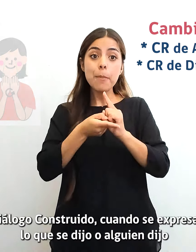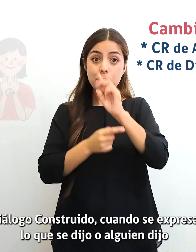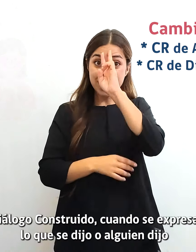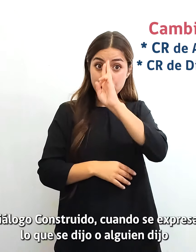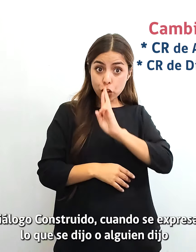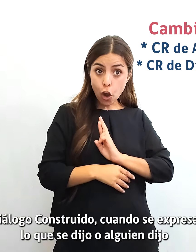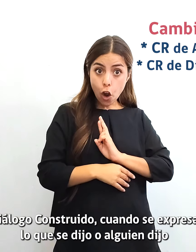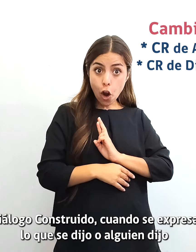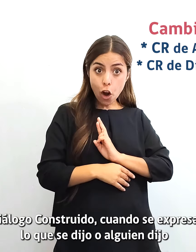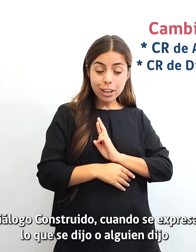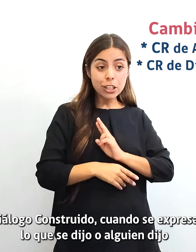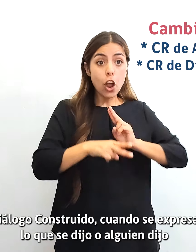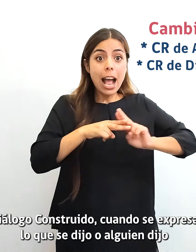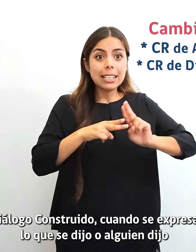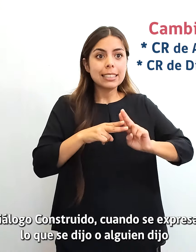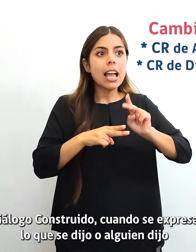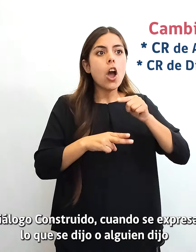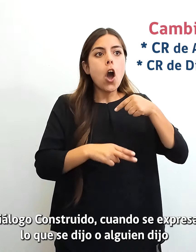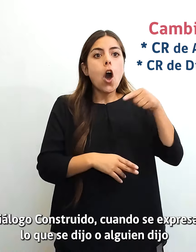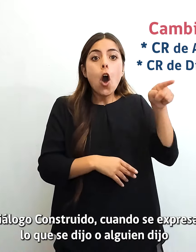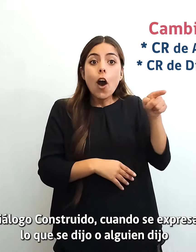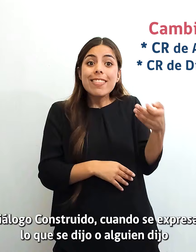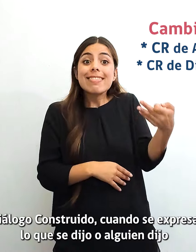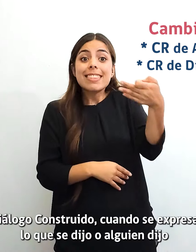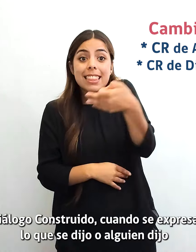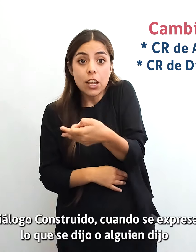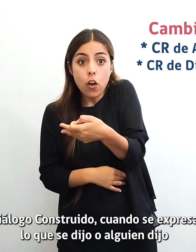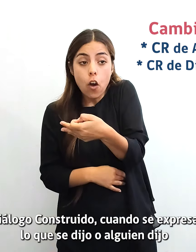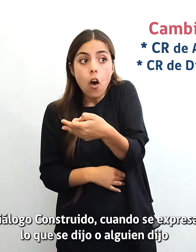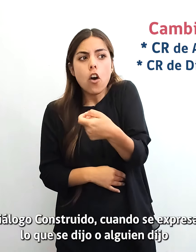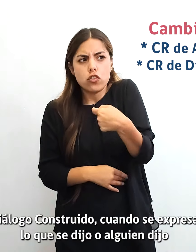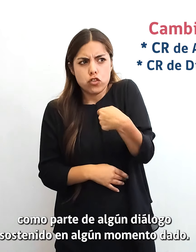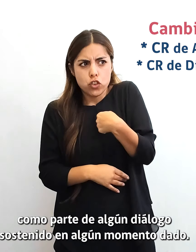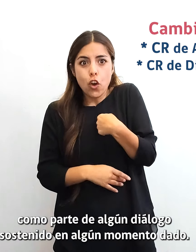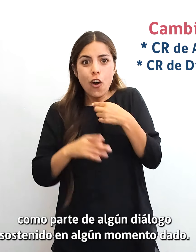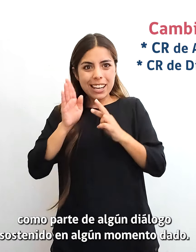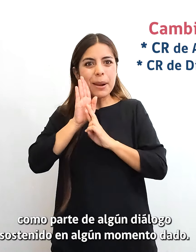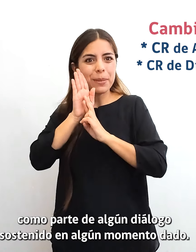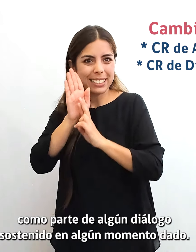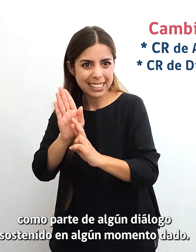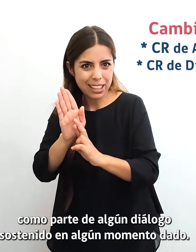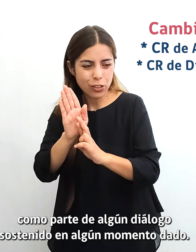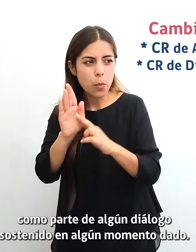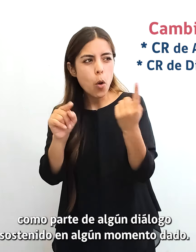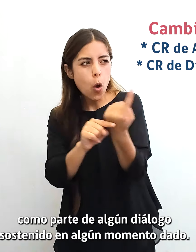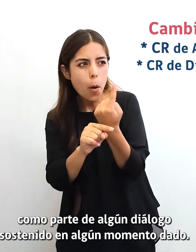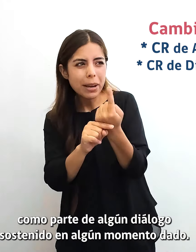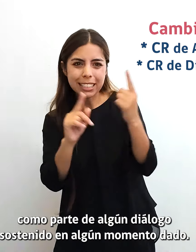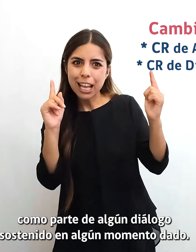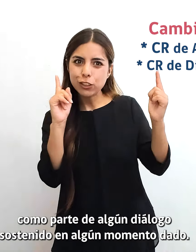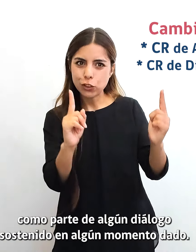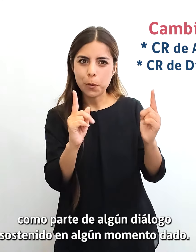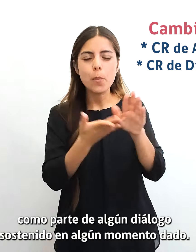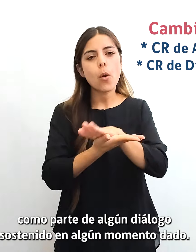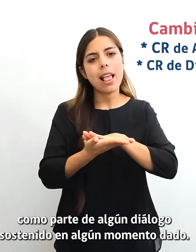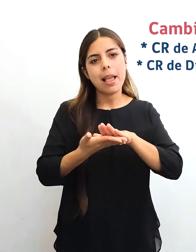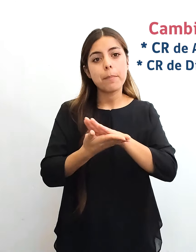diálogo construido, cuando se expresa lo que se dijo o alguien dijo como parte de algún diálogo sostenido en algún momento dado.